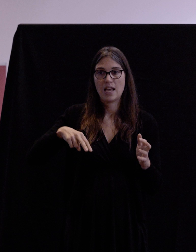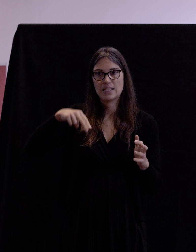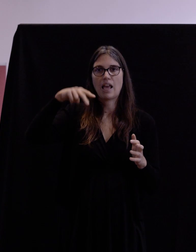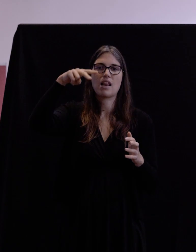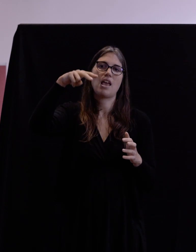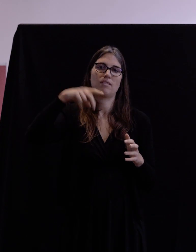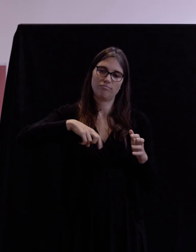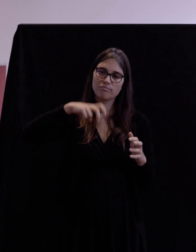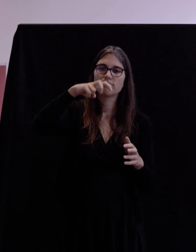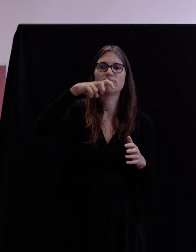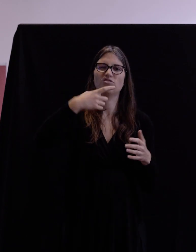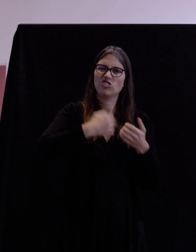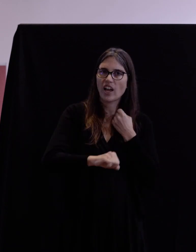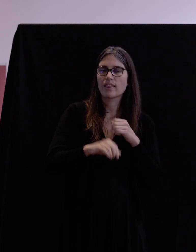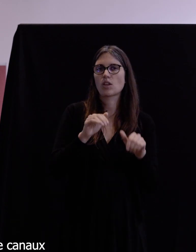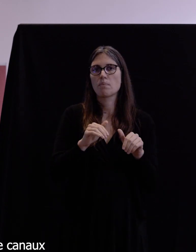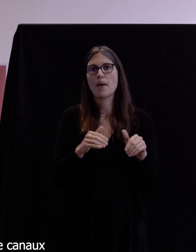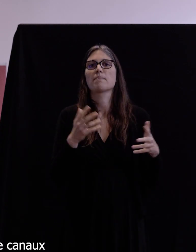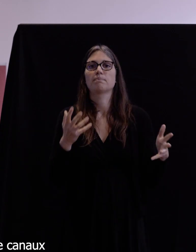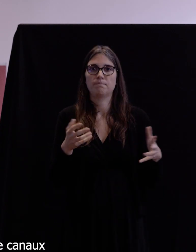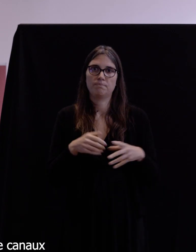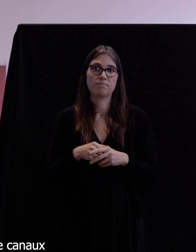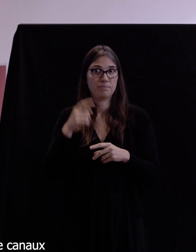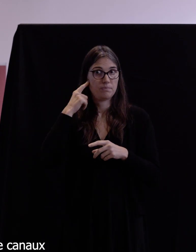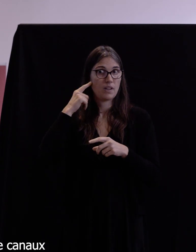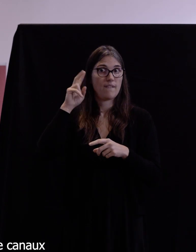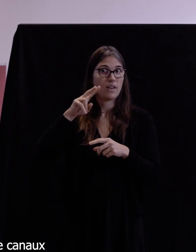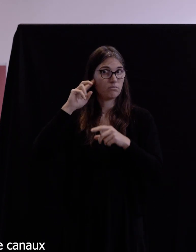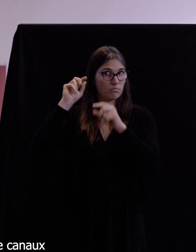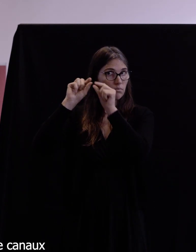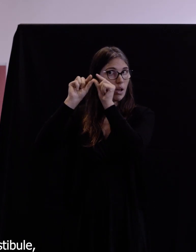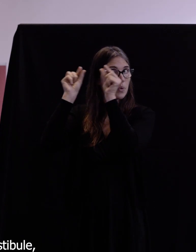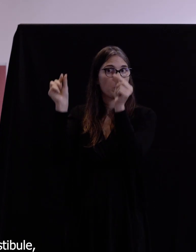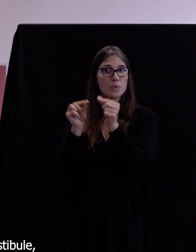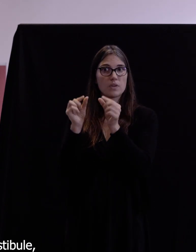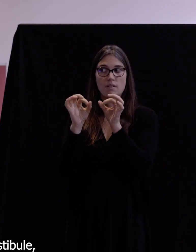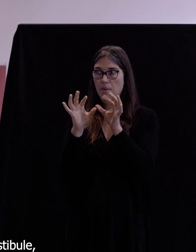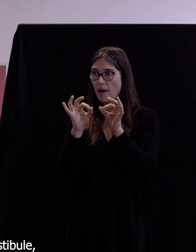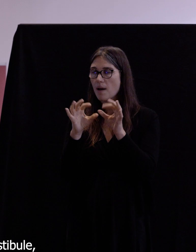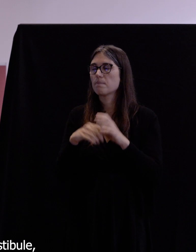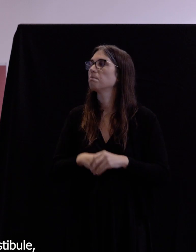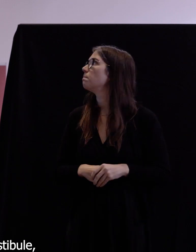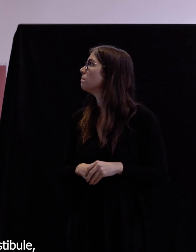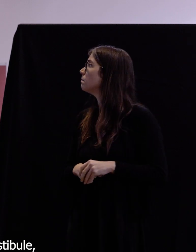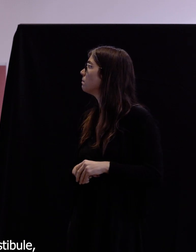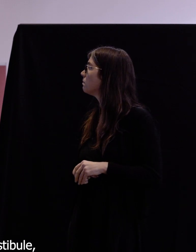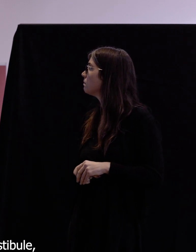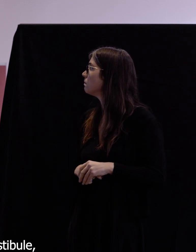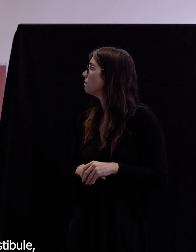même gêné. À l'imagerie, il n'a pas de canaux semi-circulaires latéraux. Il a un vestibule.